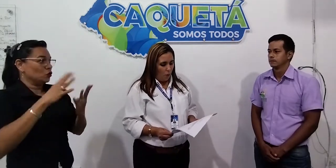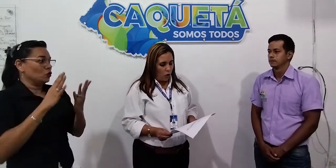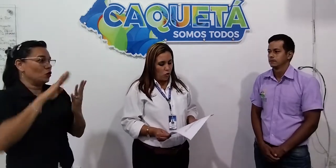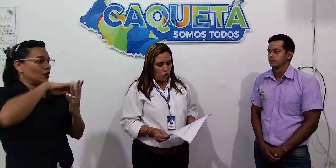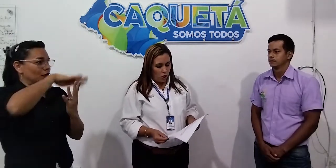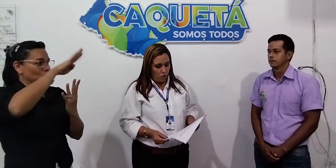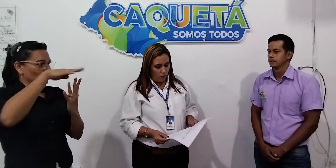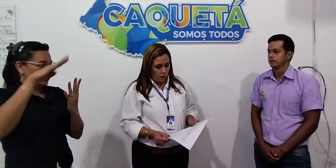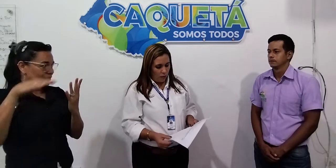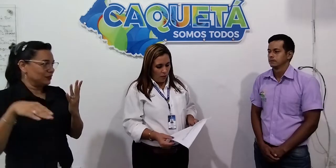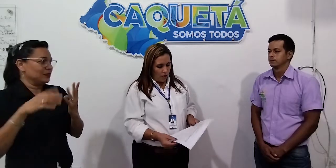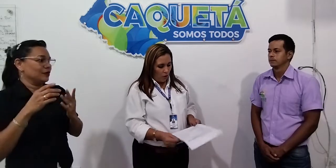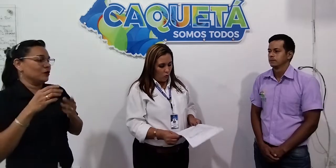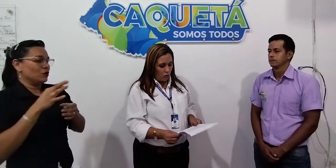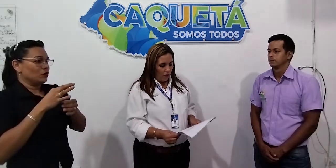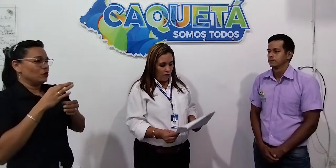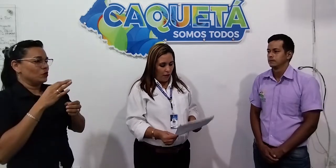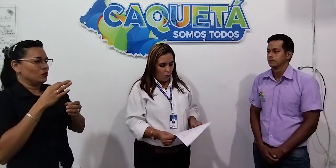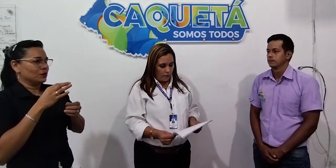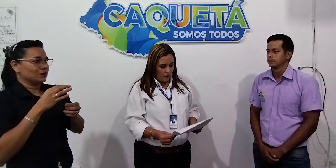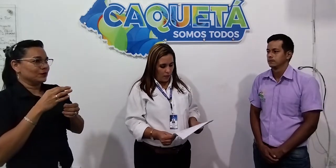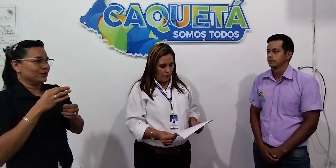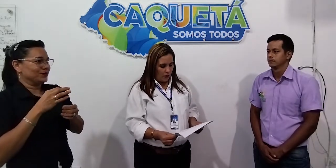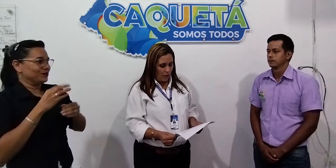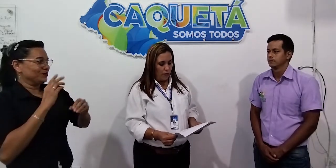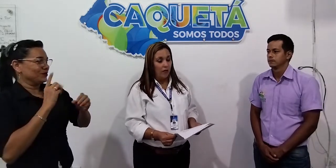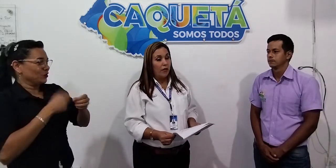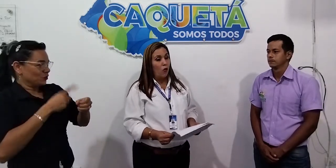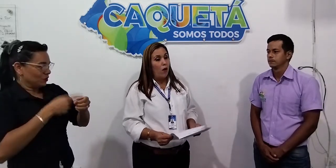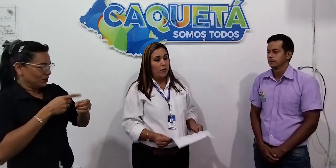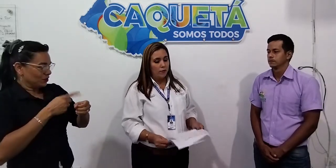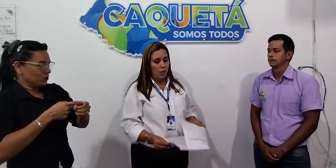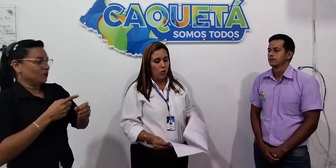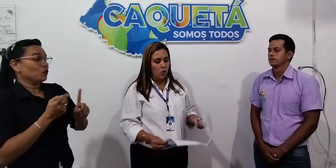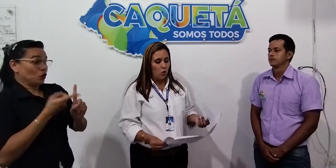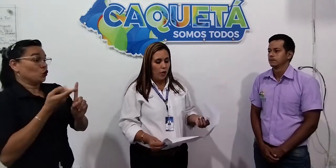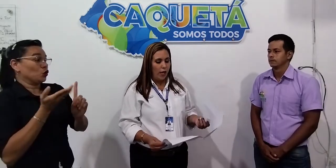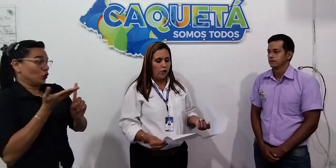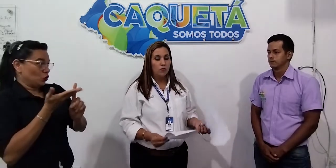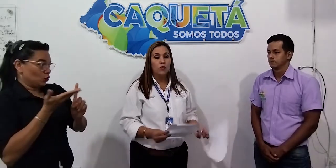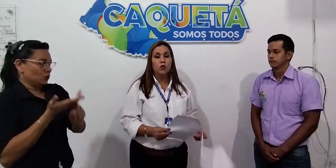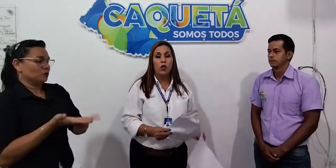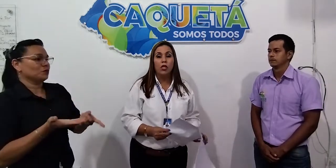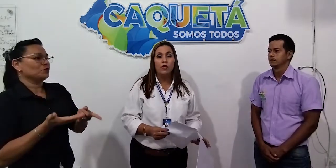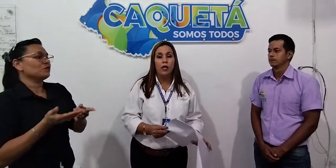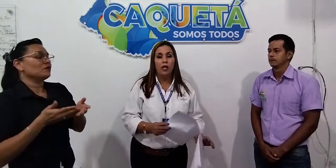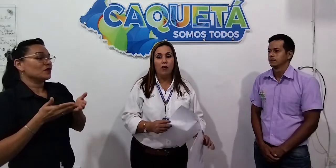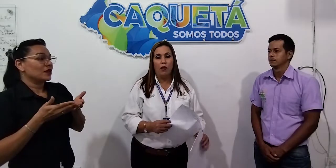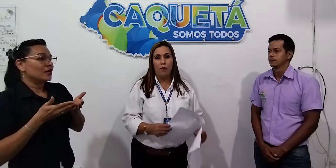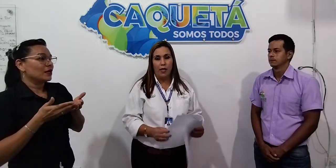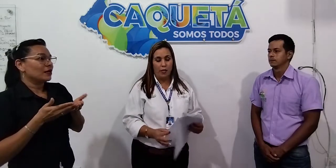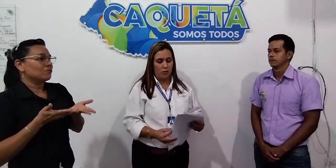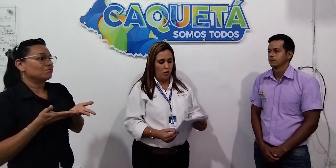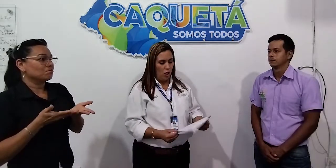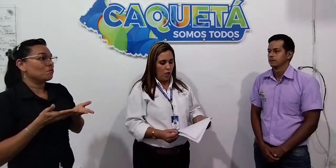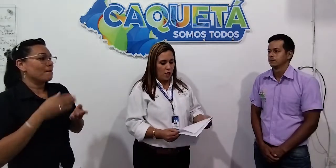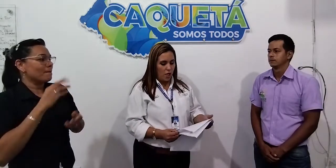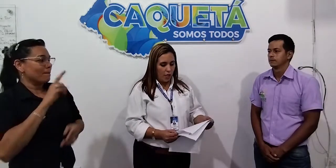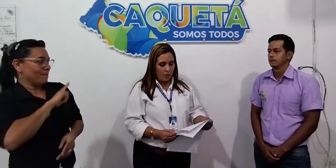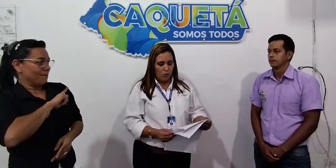Puerto Rico, San José del Frago, San Vicente del Caguano, Solano, Solita y Valparaíso. 10 de